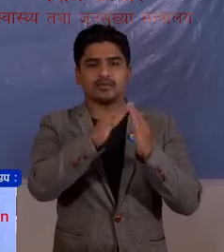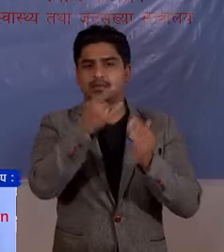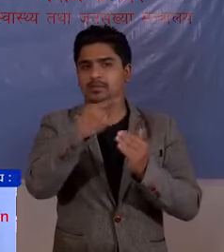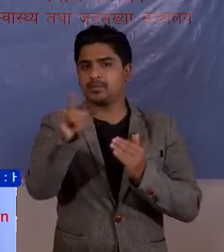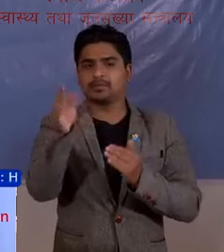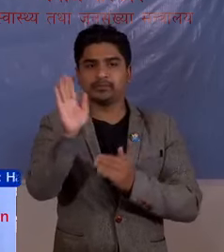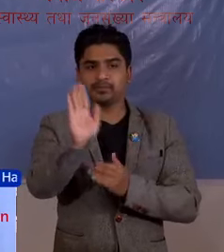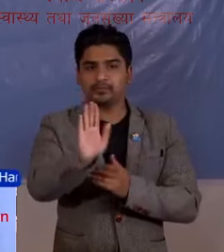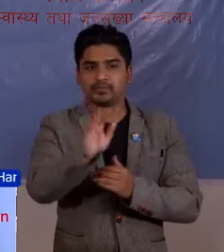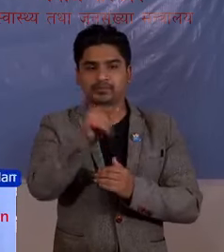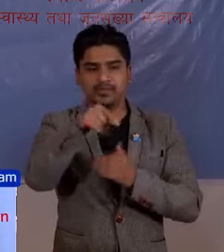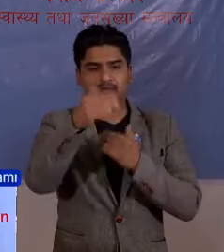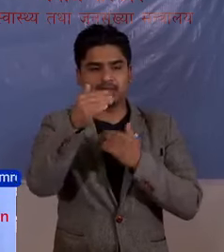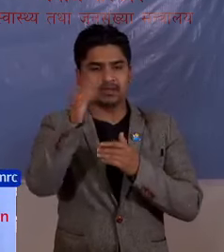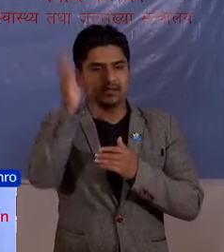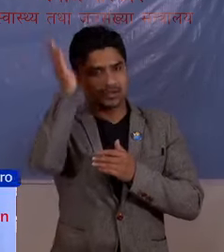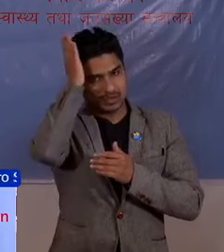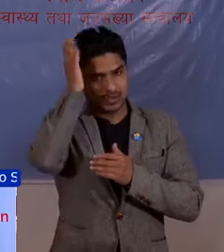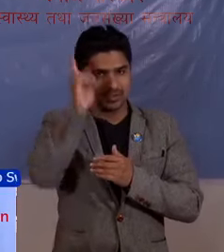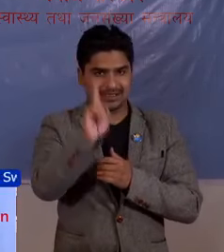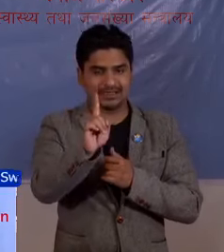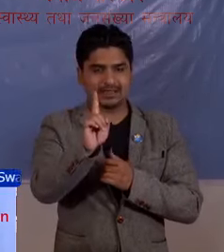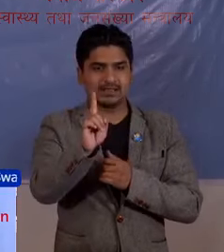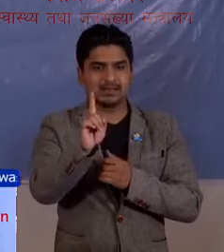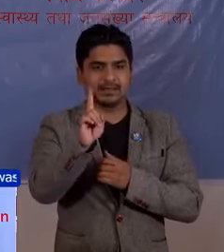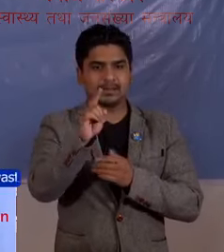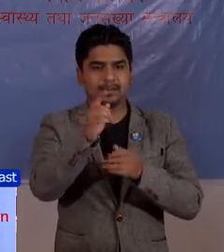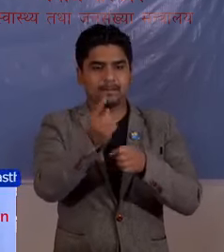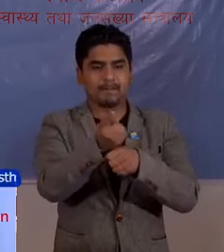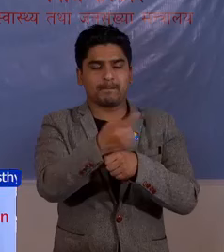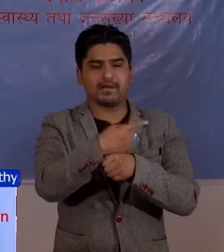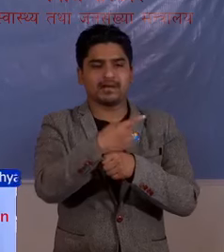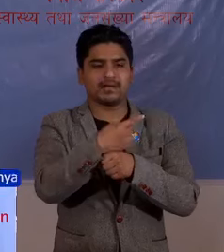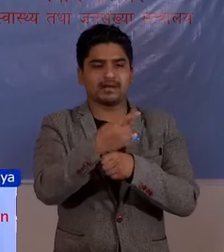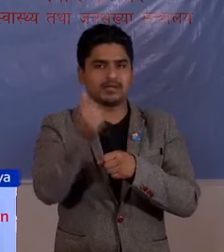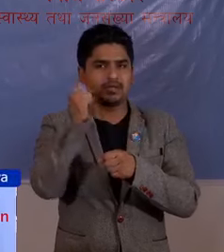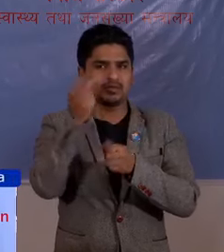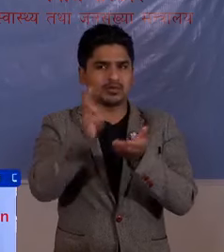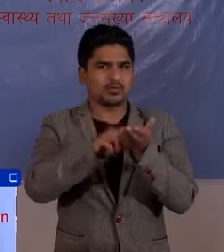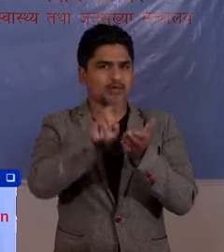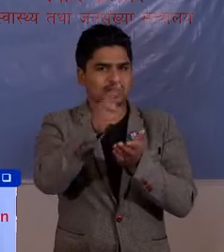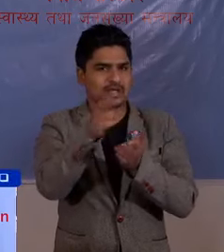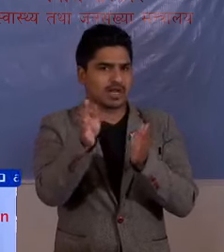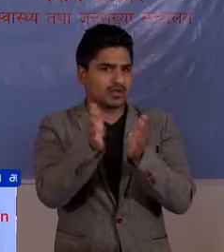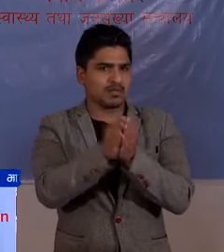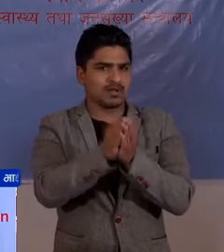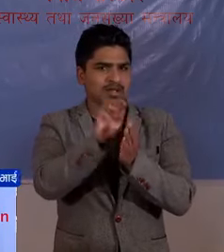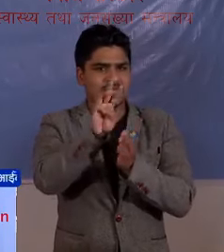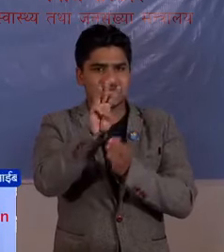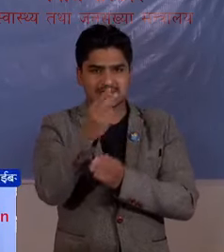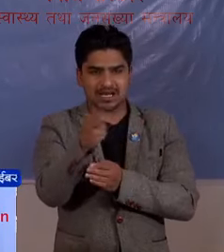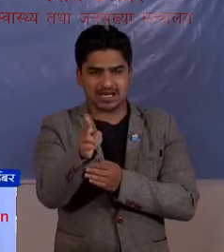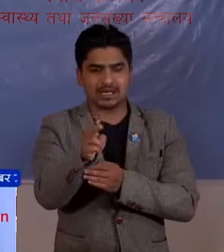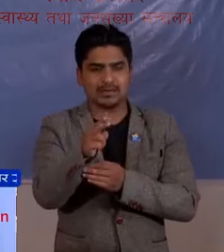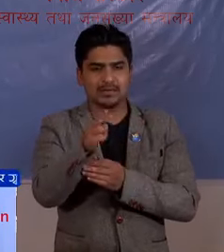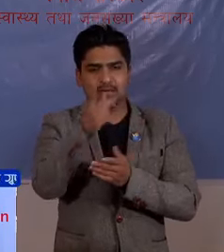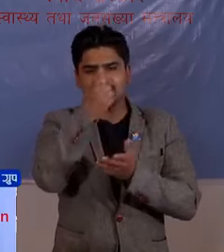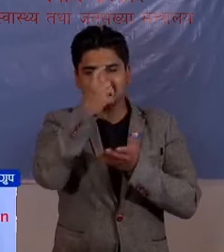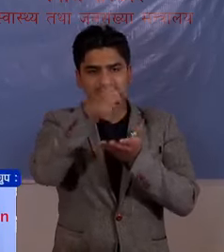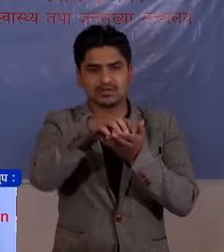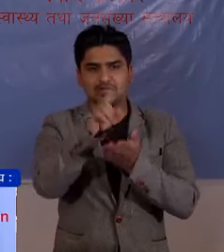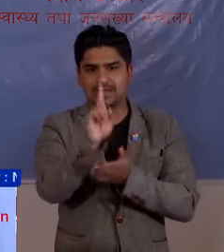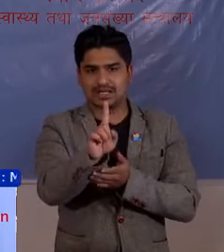भएको छ भने हाल धनगढीमा एकजना, वीरगंजमा हिजो थप दुईजना सहित जम्मा तीनजना,